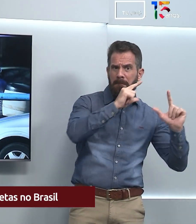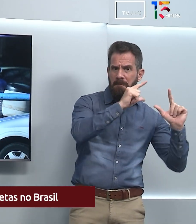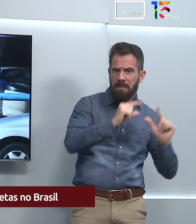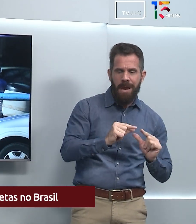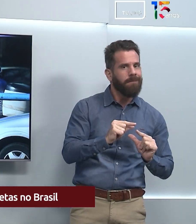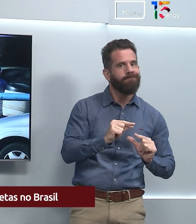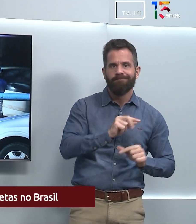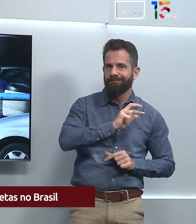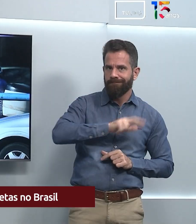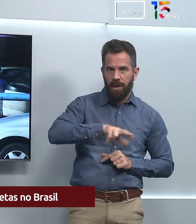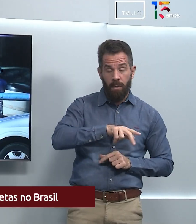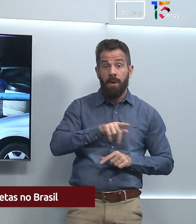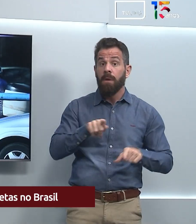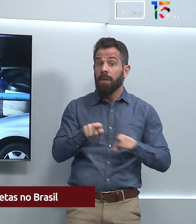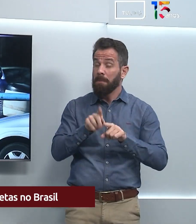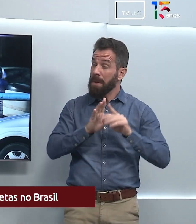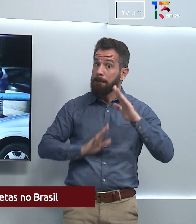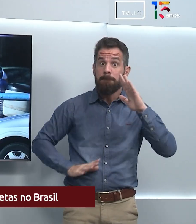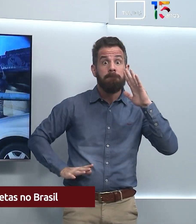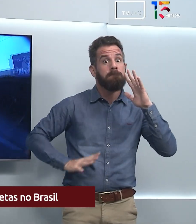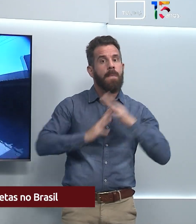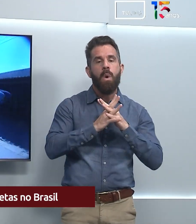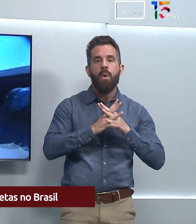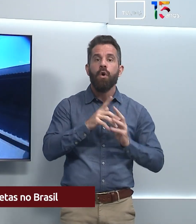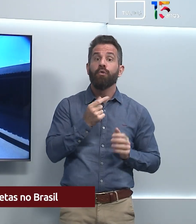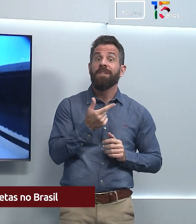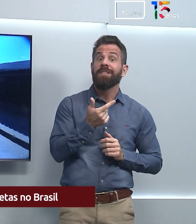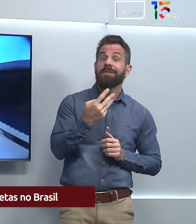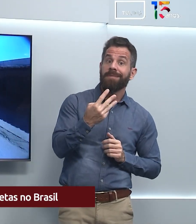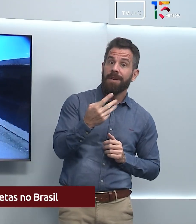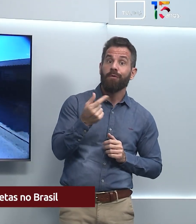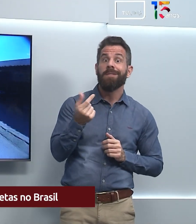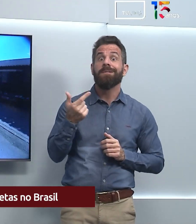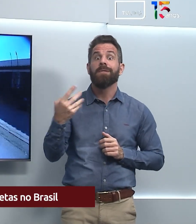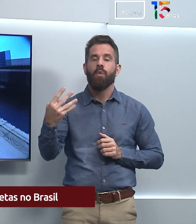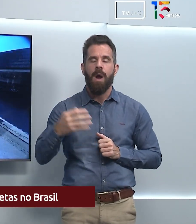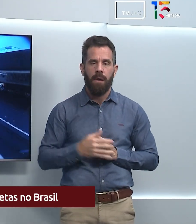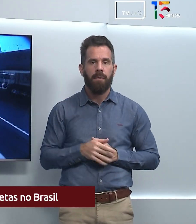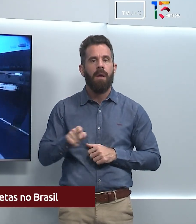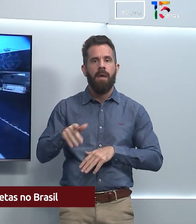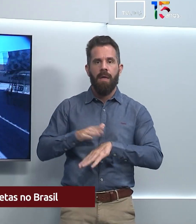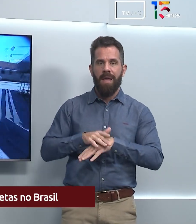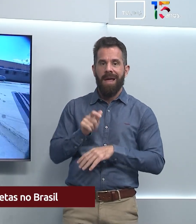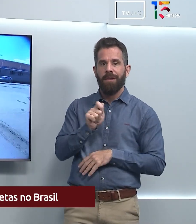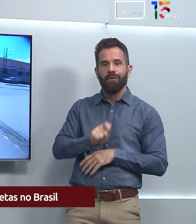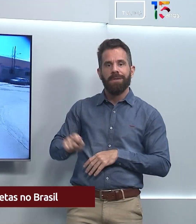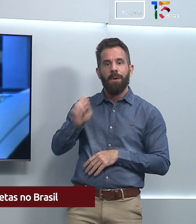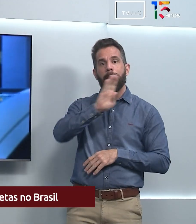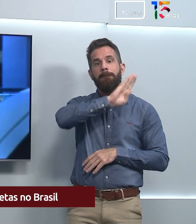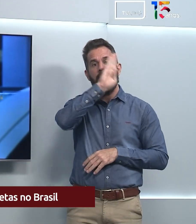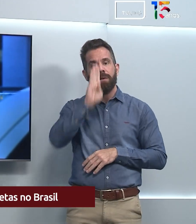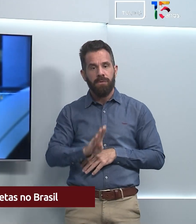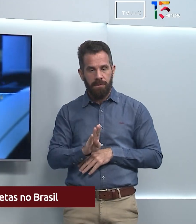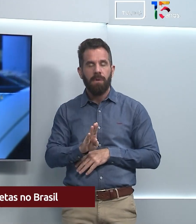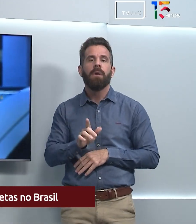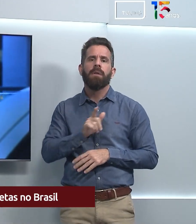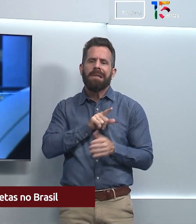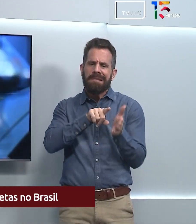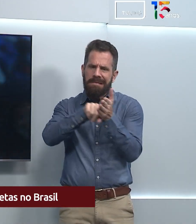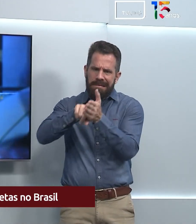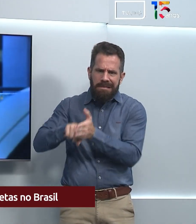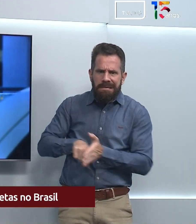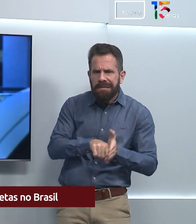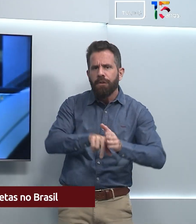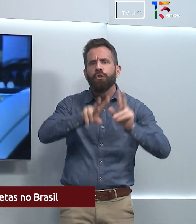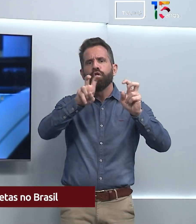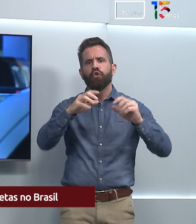em 2023 e 2024. Essa conclusão foi divulgada pela Associação Brasileira de Medicina do Tráfego.